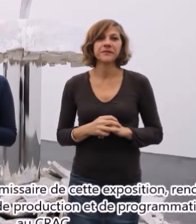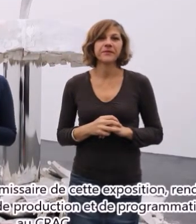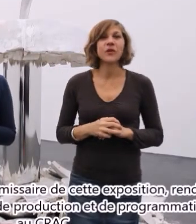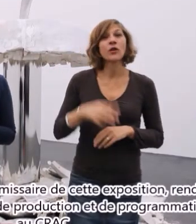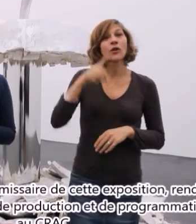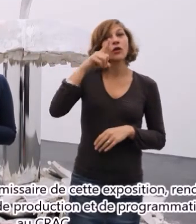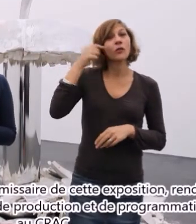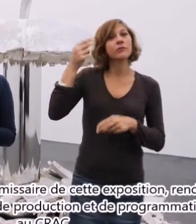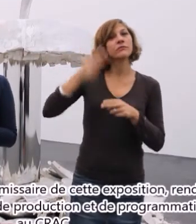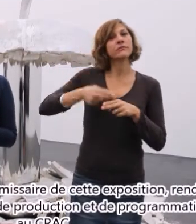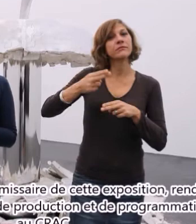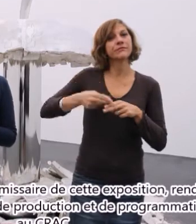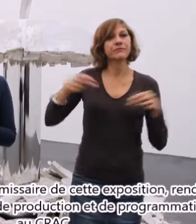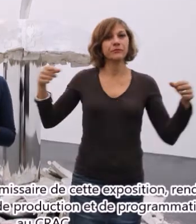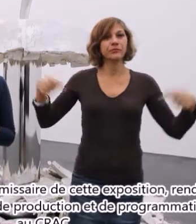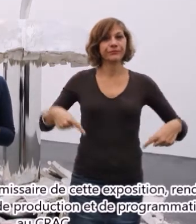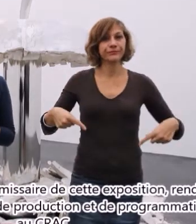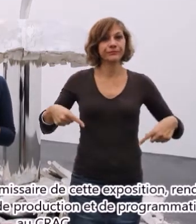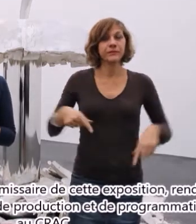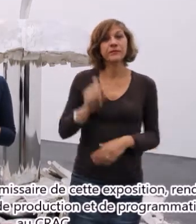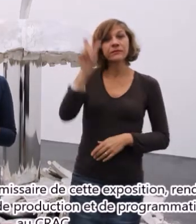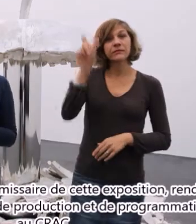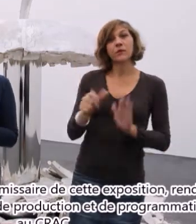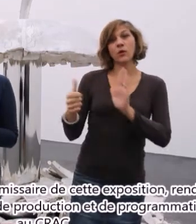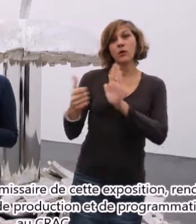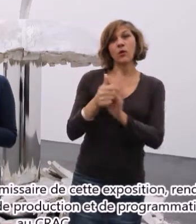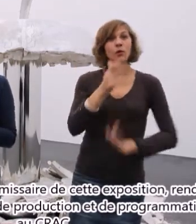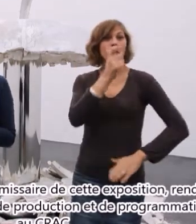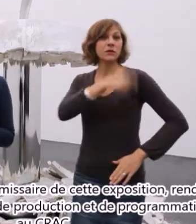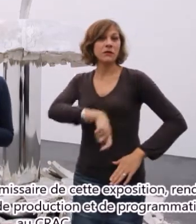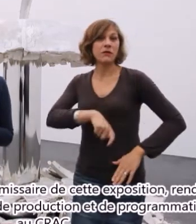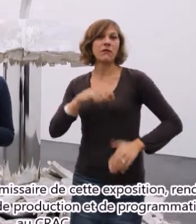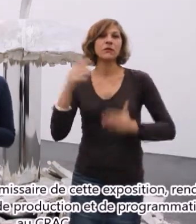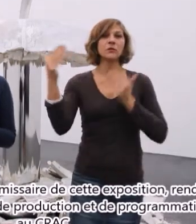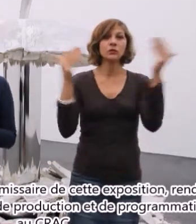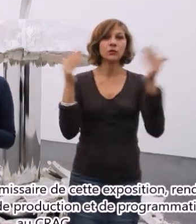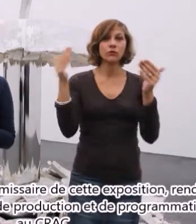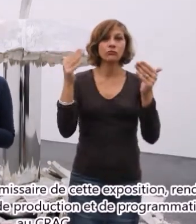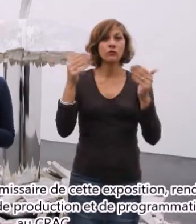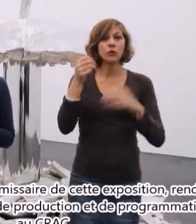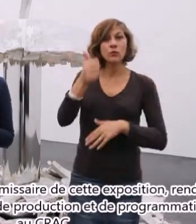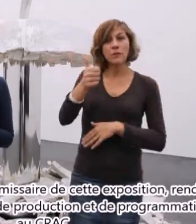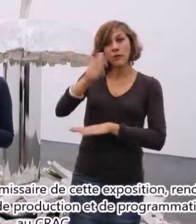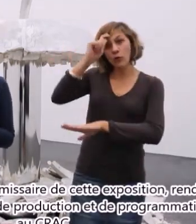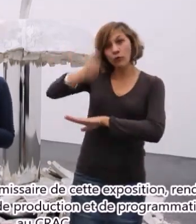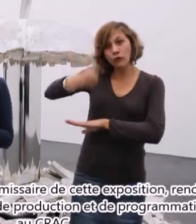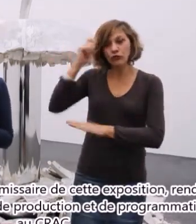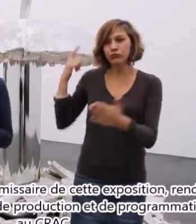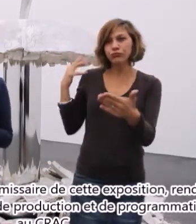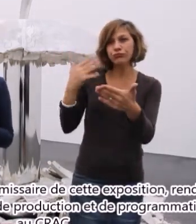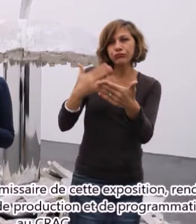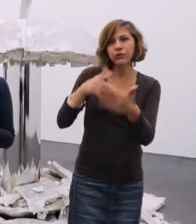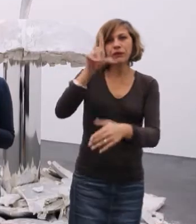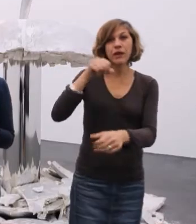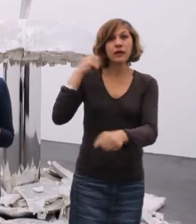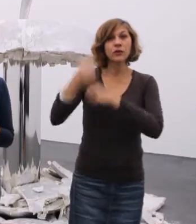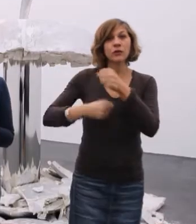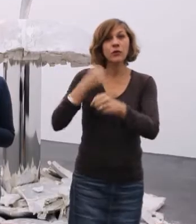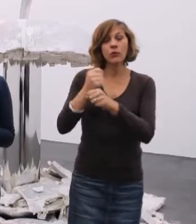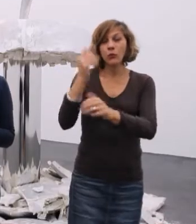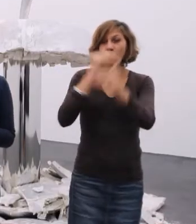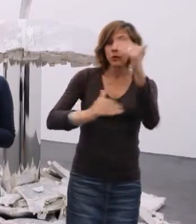UGREP, commissaire de cette exposition, rend hommage à 20 ans de production et de programmation au